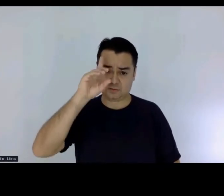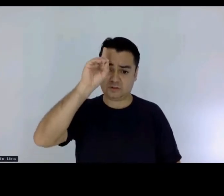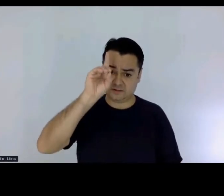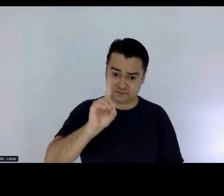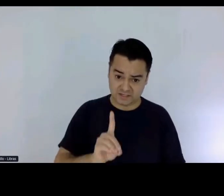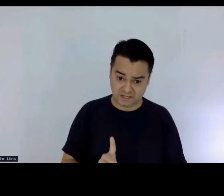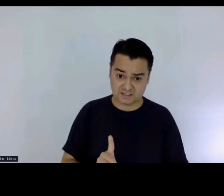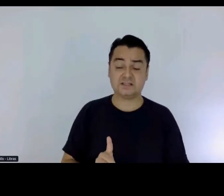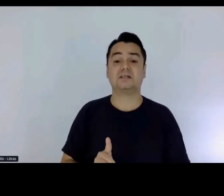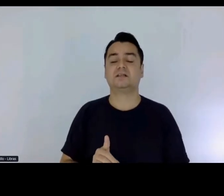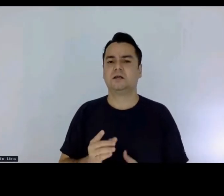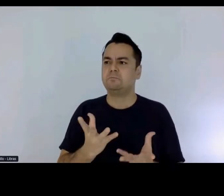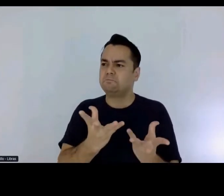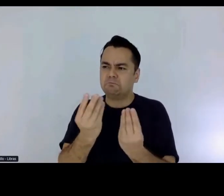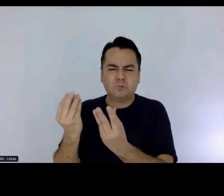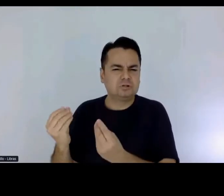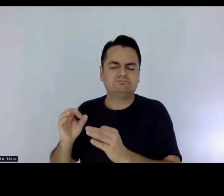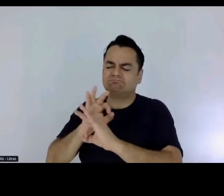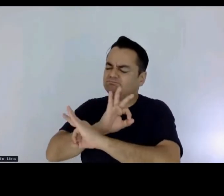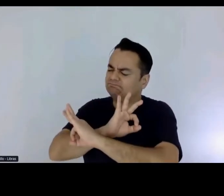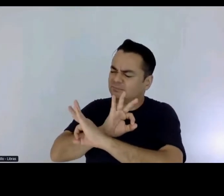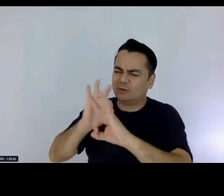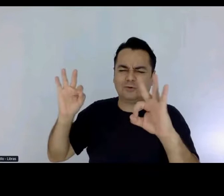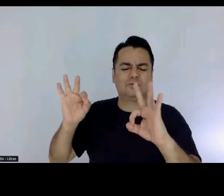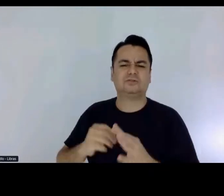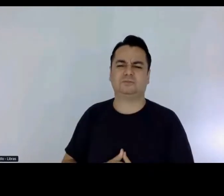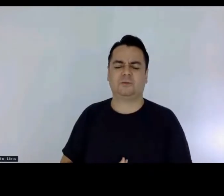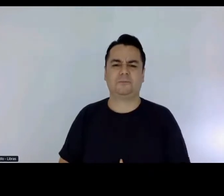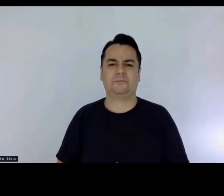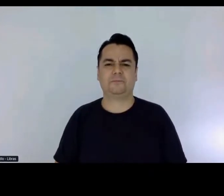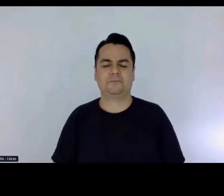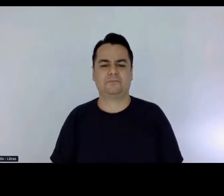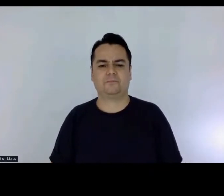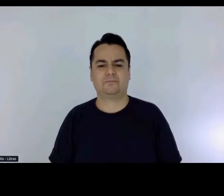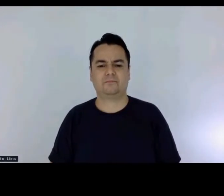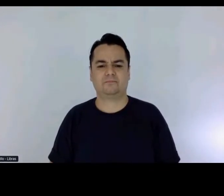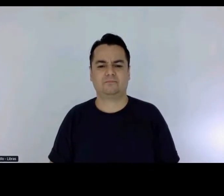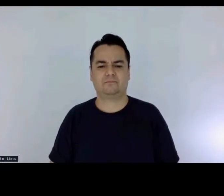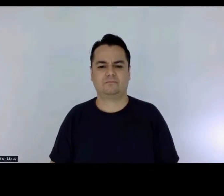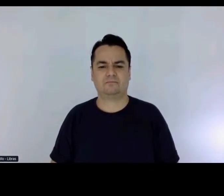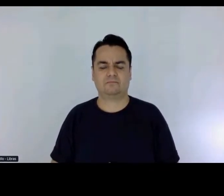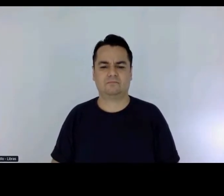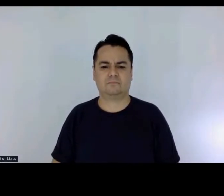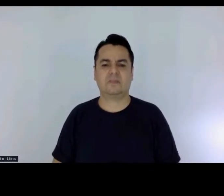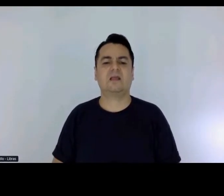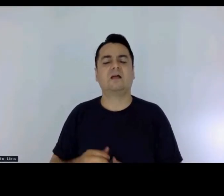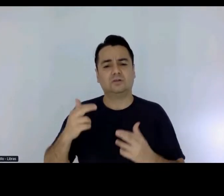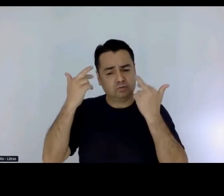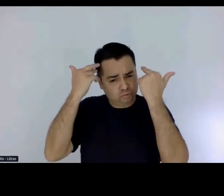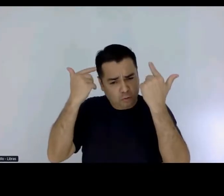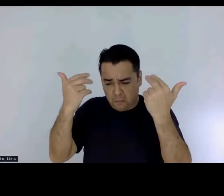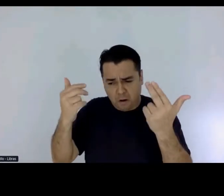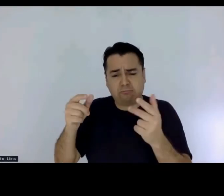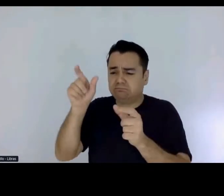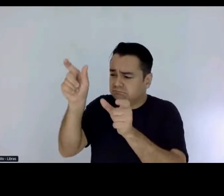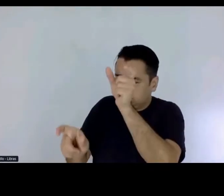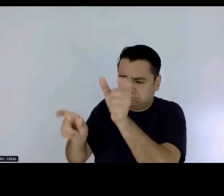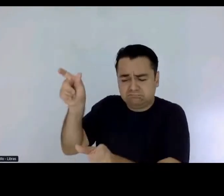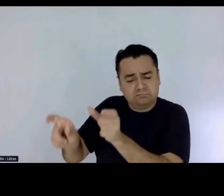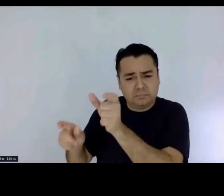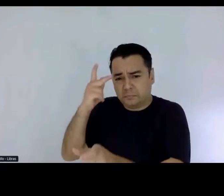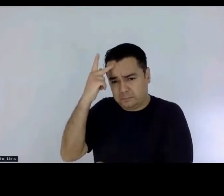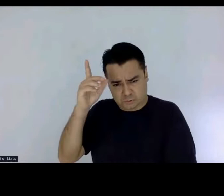são incríveis, e que normalmente, né, todas essas características